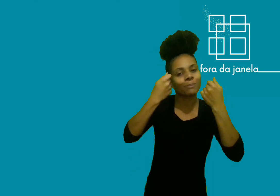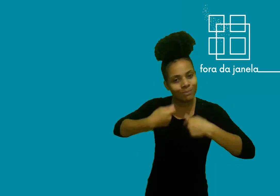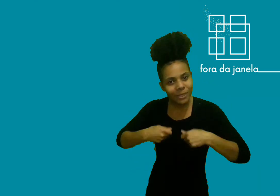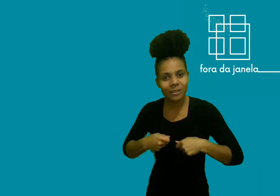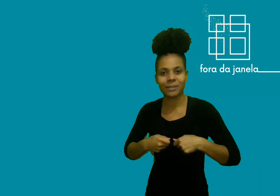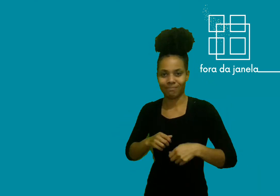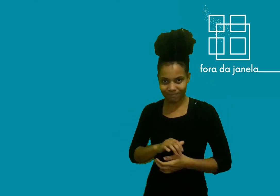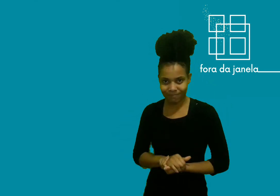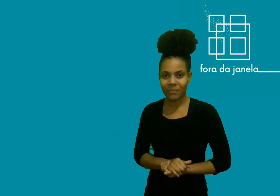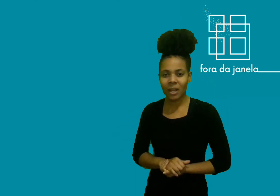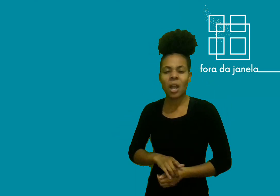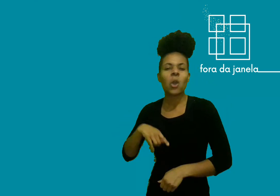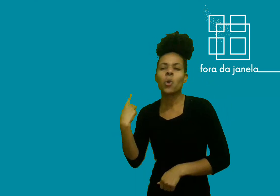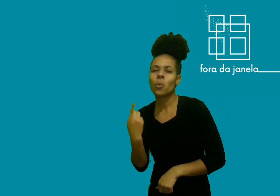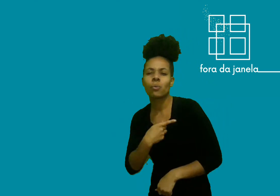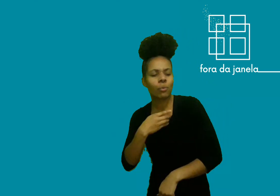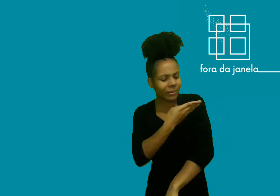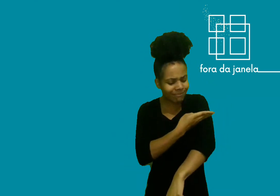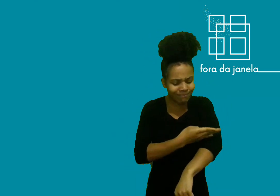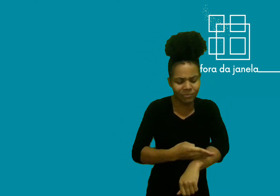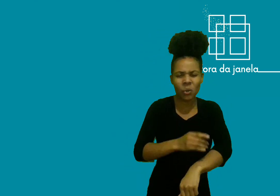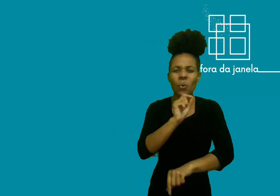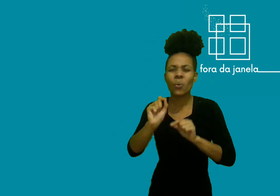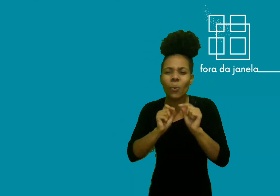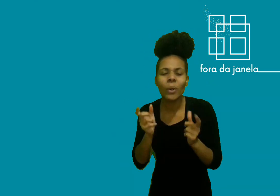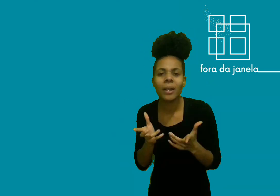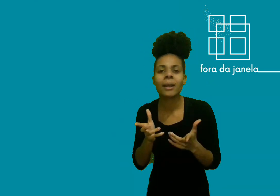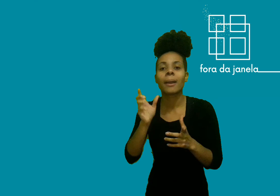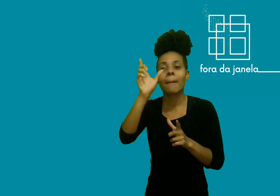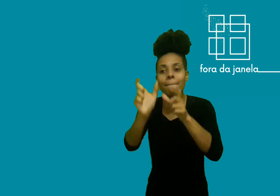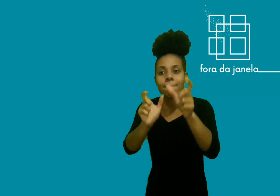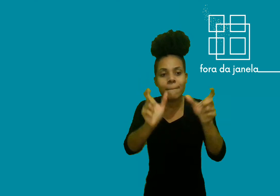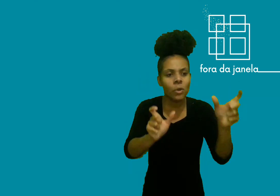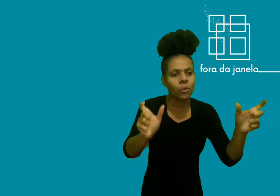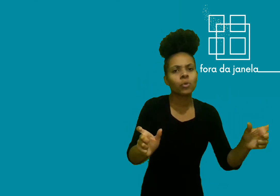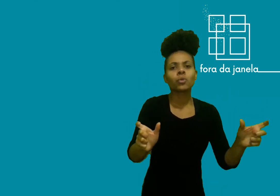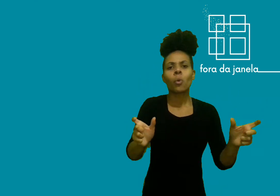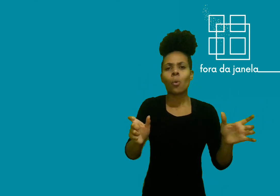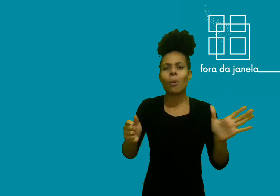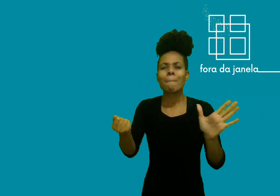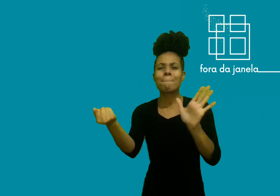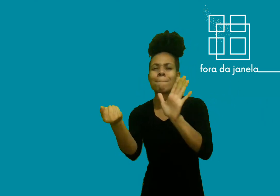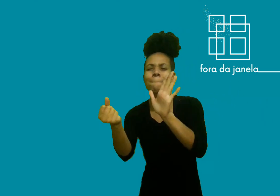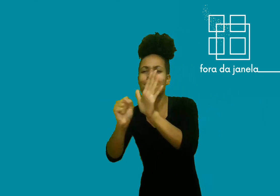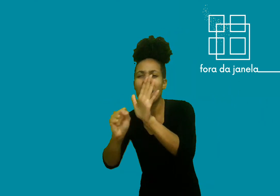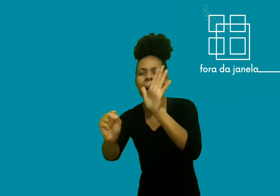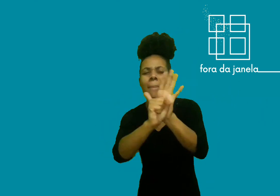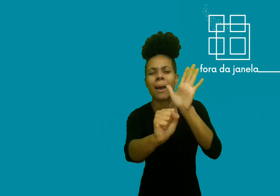porque falta informação. Eu sempre bato nessa tecla, muita coisa a gente não entende e a gente sai falando aí, né? De qualquer